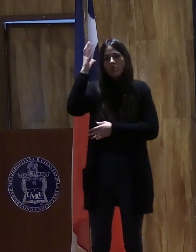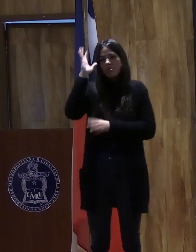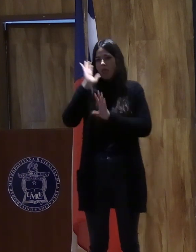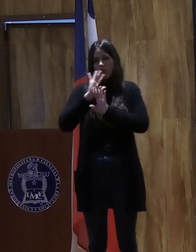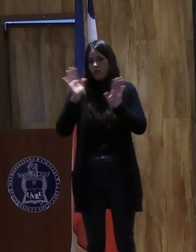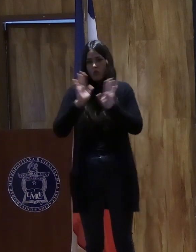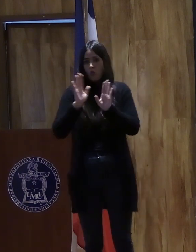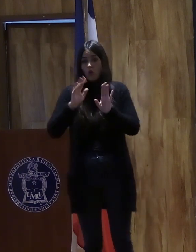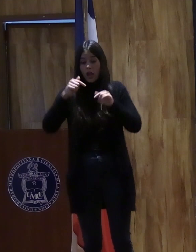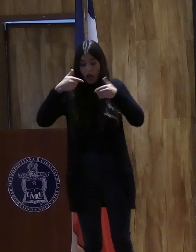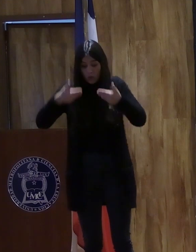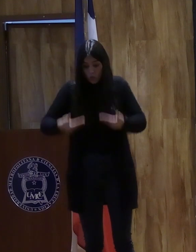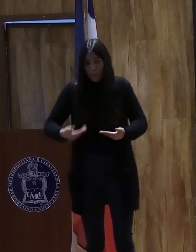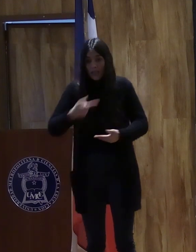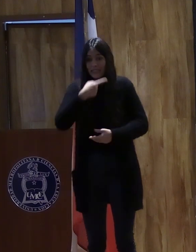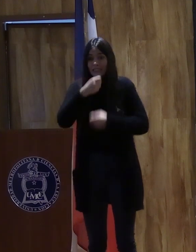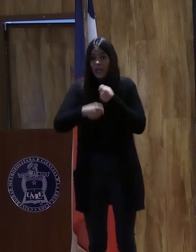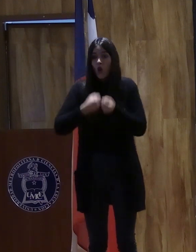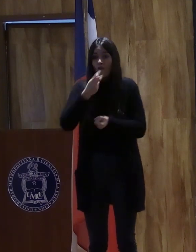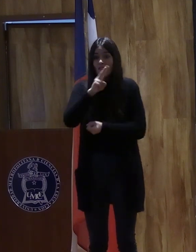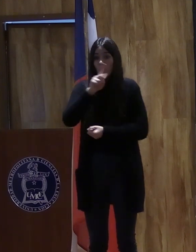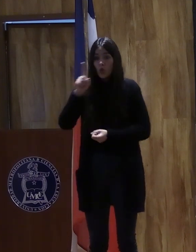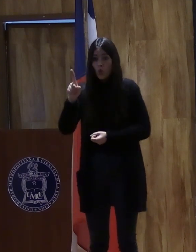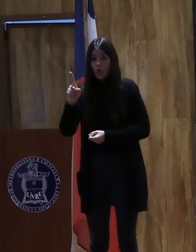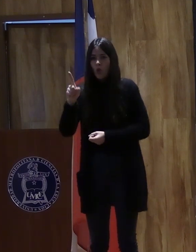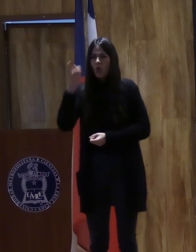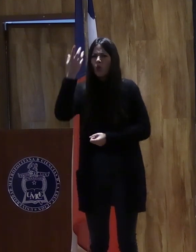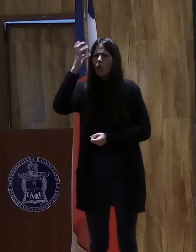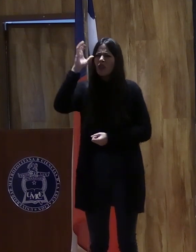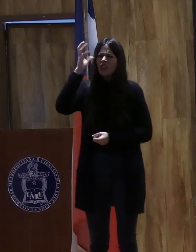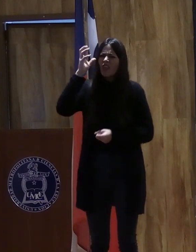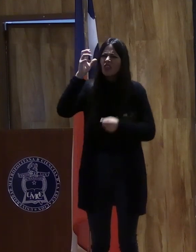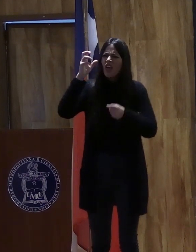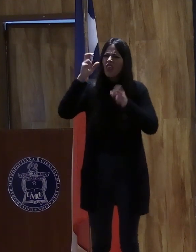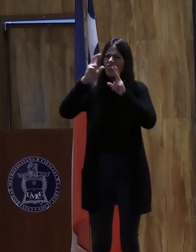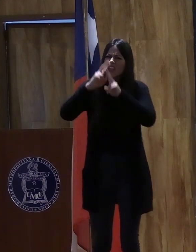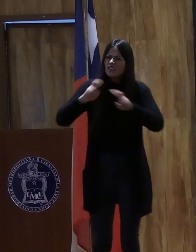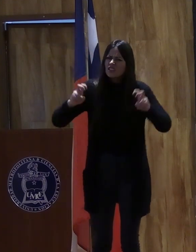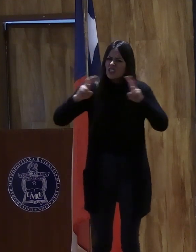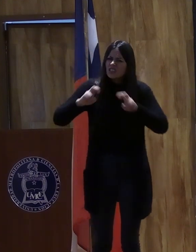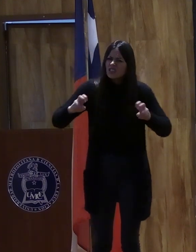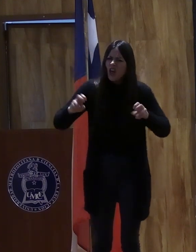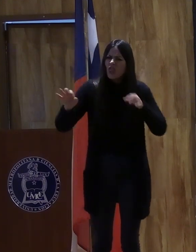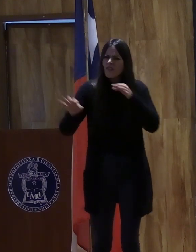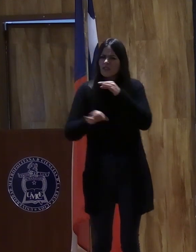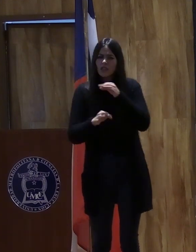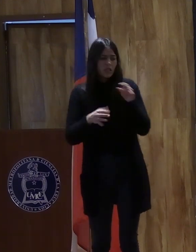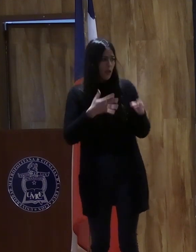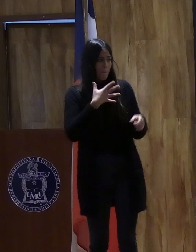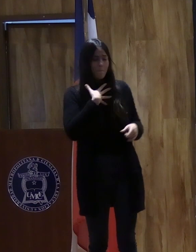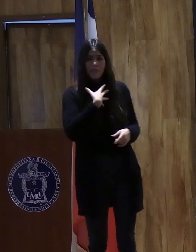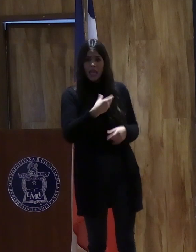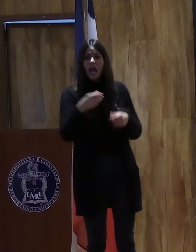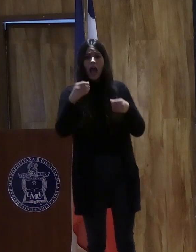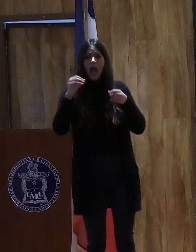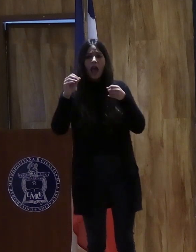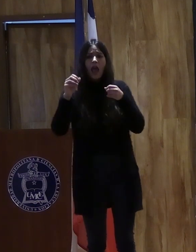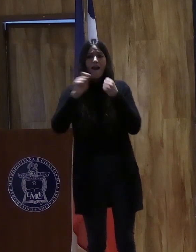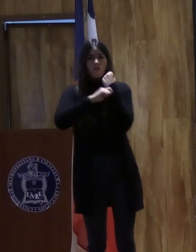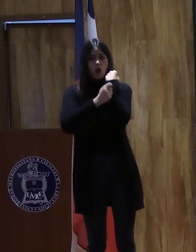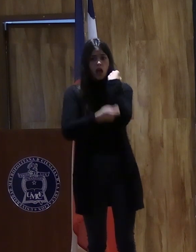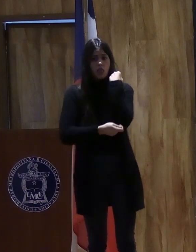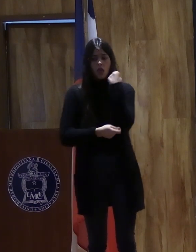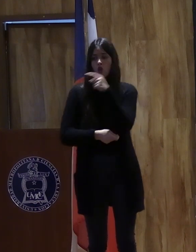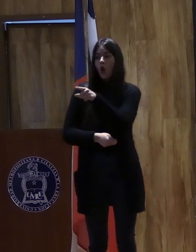alguien en el siglo XXI no tenga idea de ciencia, no tenga idea de física. A mi hija, que es abogado, yo le digo, acuérdate que la